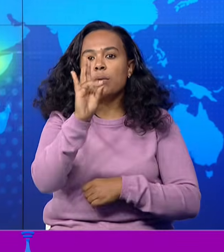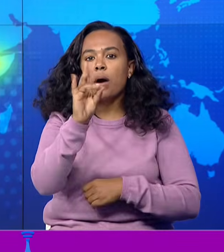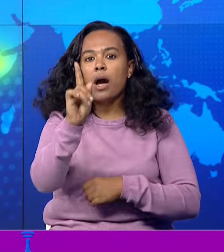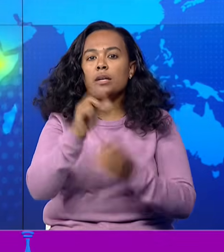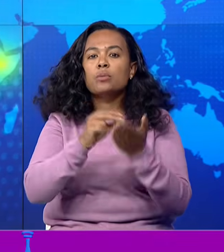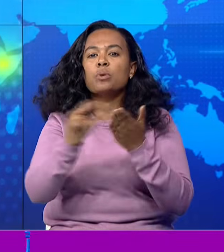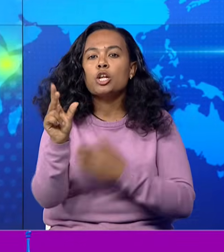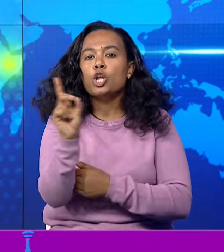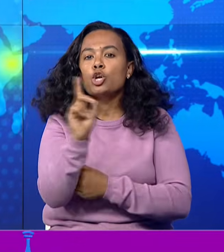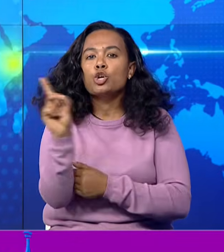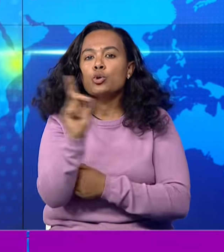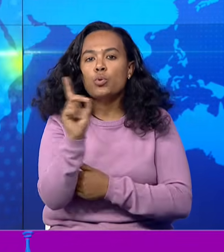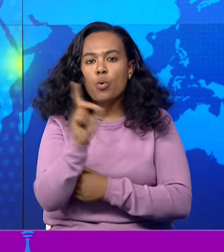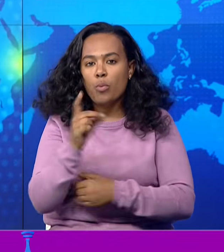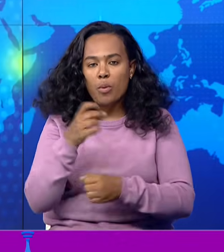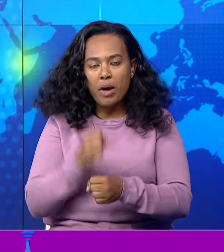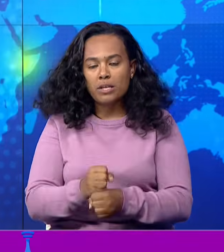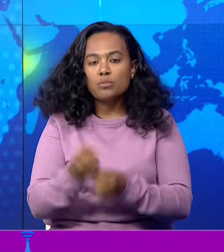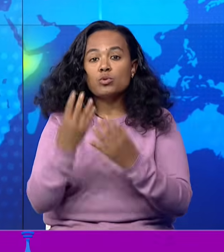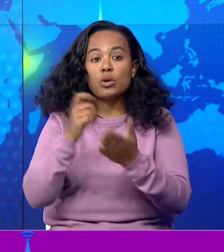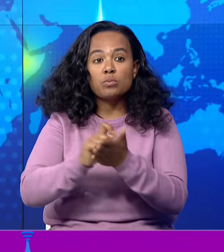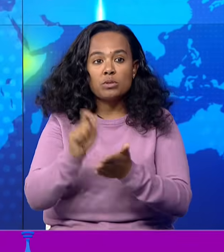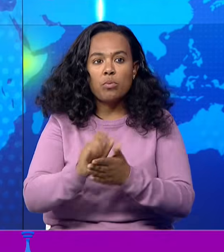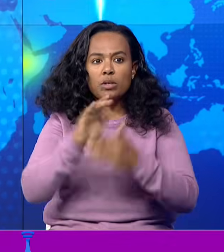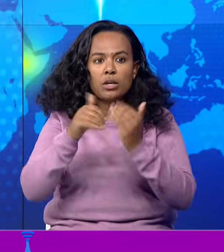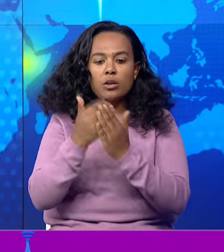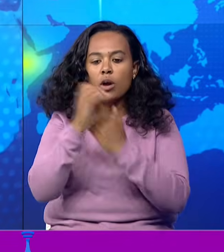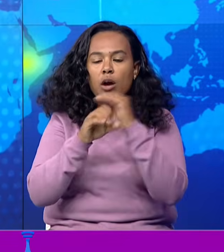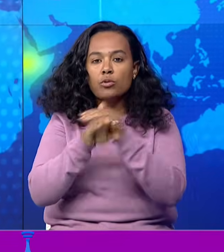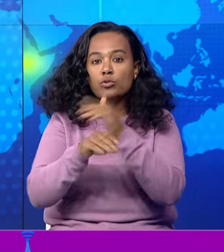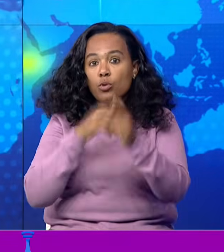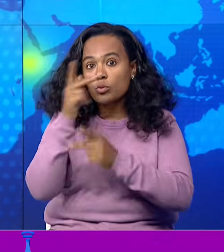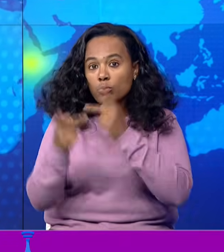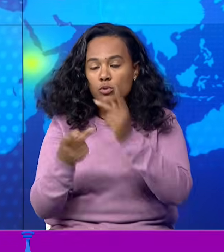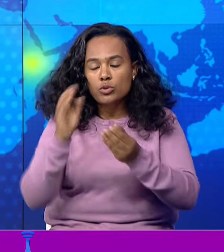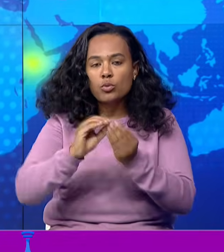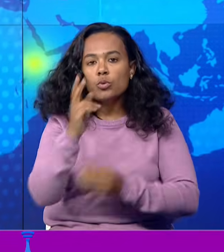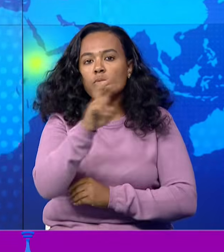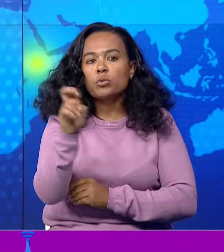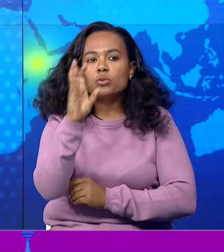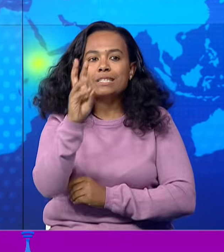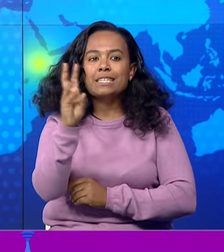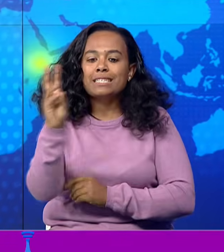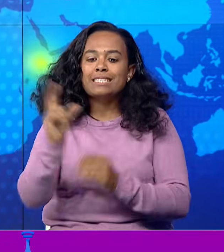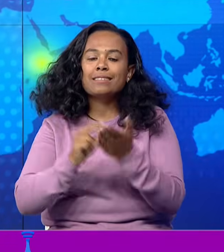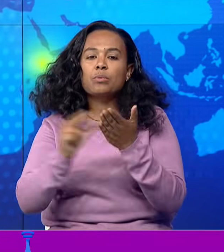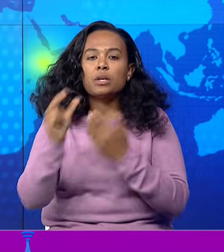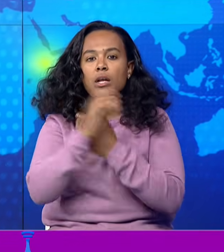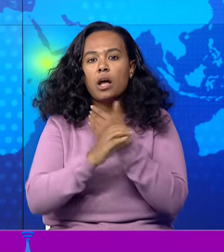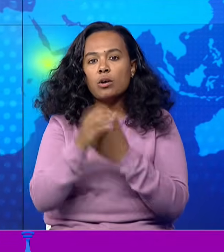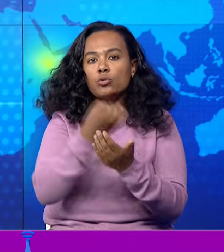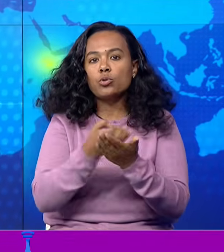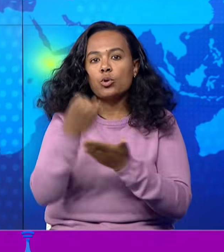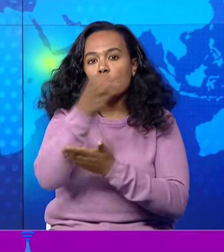በማስገባትም ለኢኮኖሚዋ ጀርባ አጥንት ሆኖ ያገለግላል። በጠቅላላውም የሀገር ውስጥ ጎብኚዎችን ሲጨምር 266 ቢሊዮን ዩሮ ለሀገሪቱ